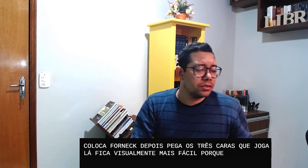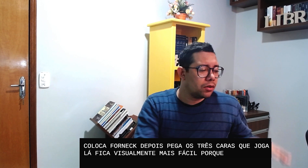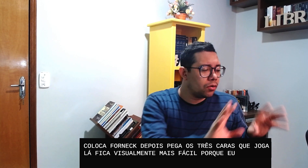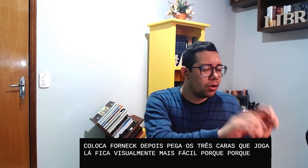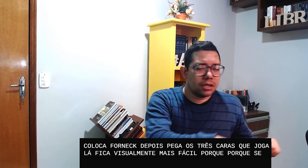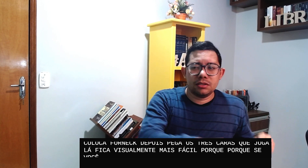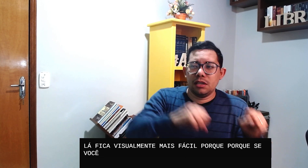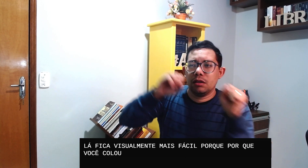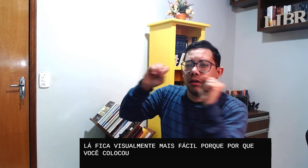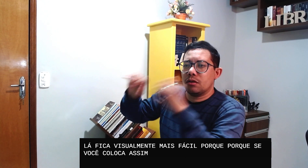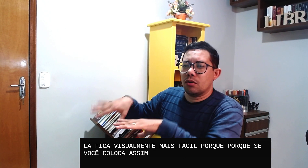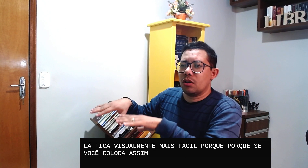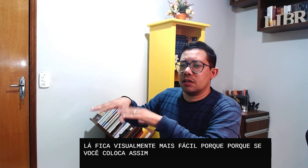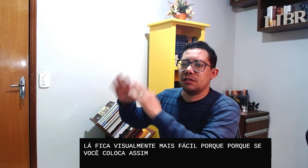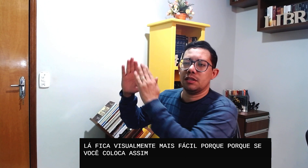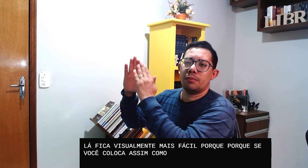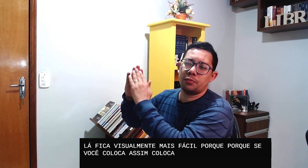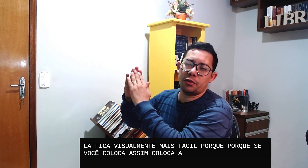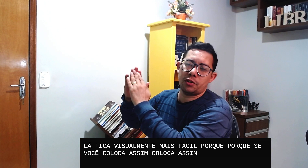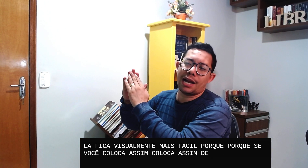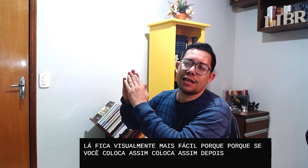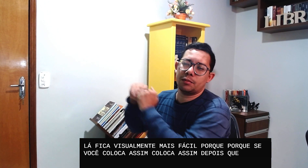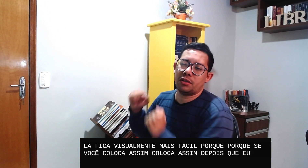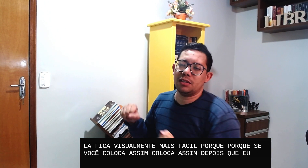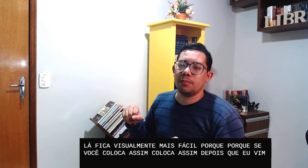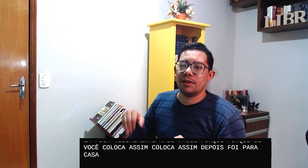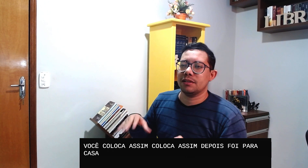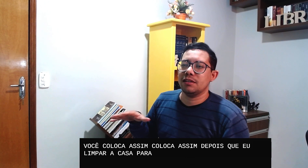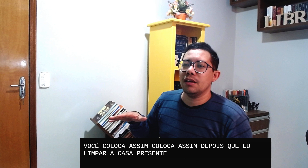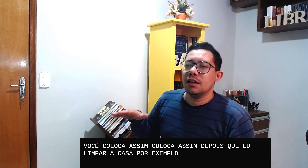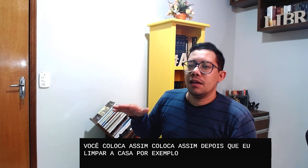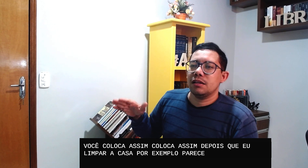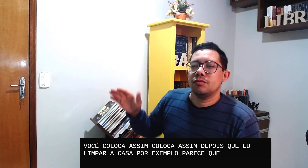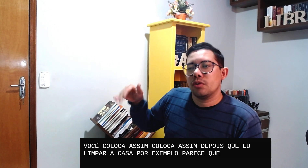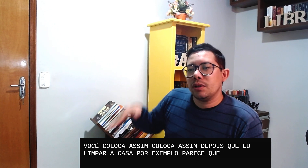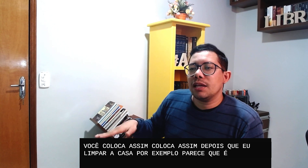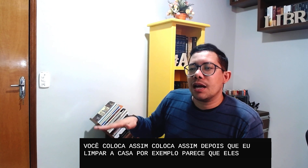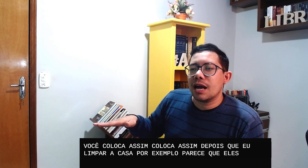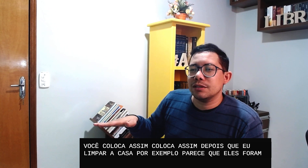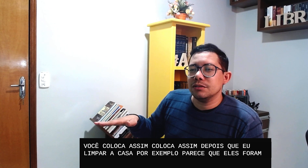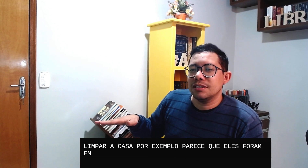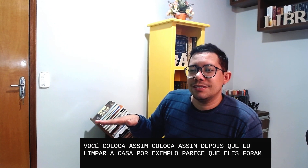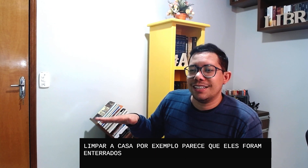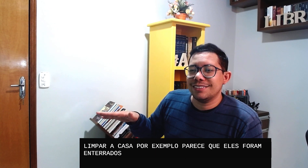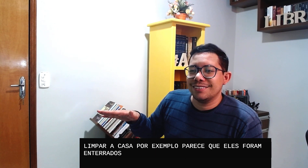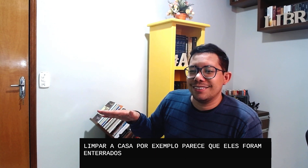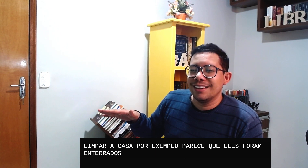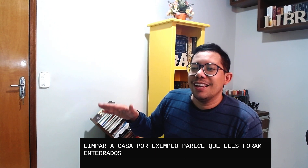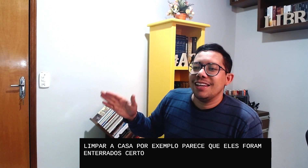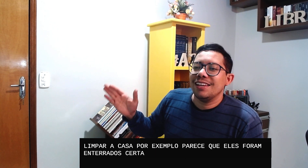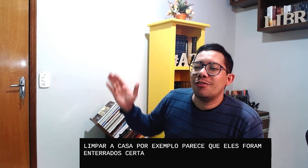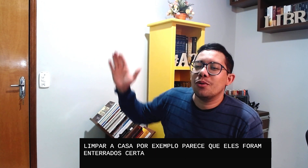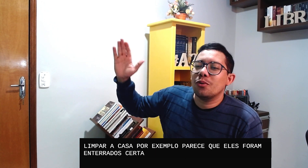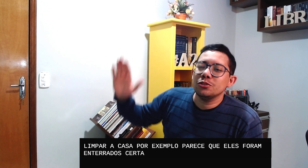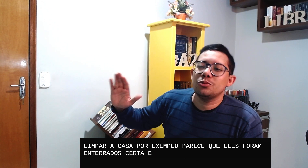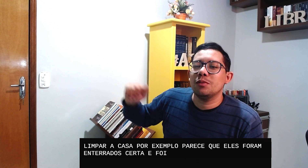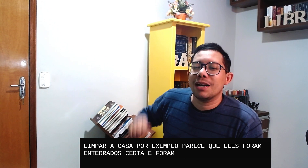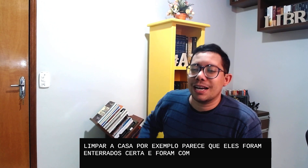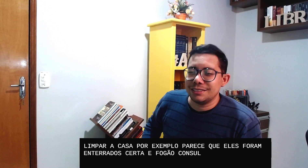você coloca assim, depois põe uma casa, por exemplo, olha aqui, eles foram enterrados, certo? E foram construídos uma casa em